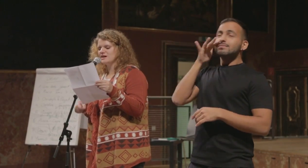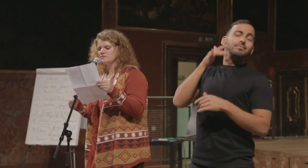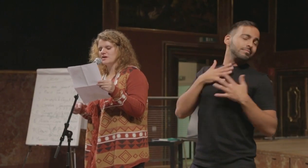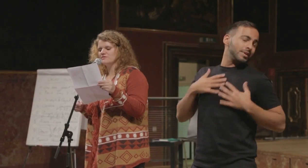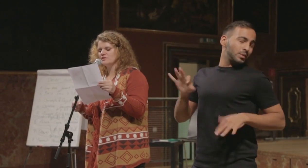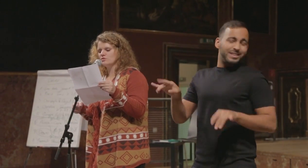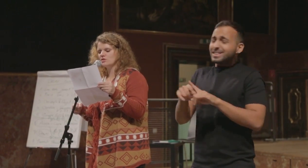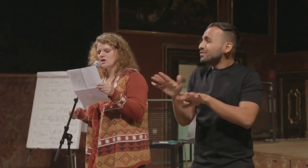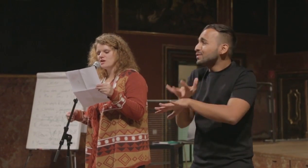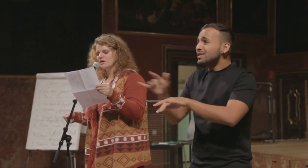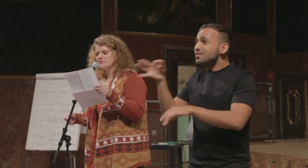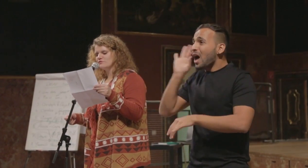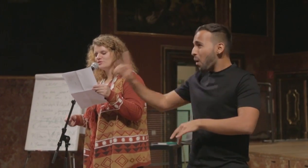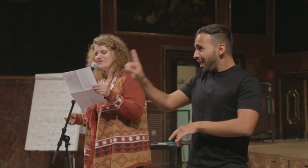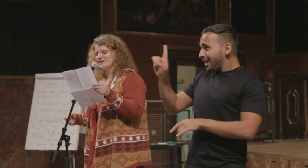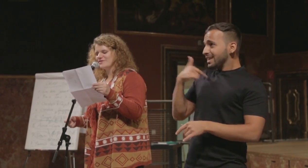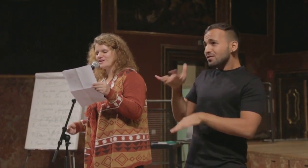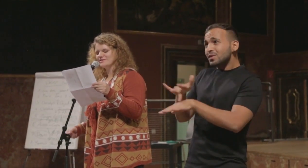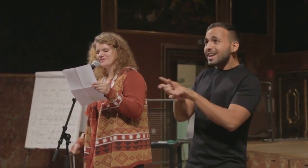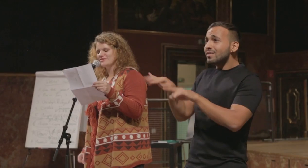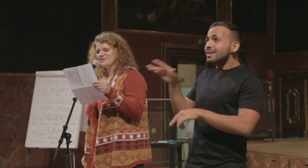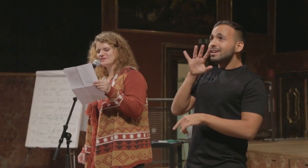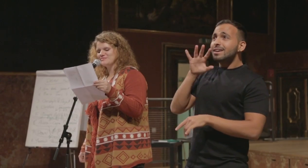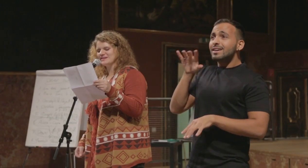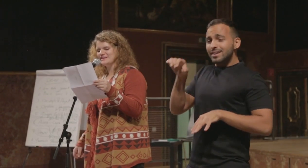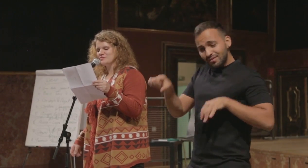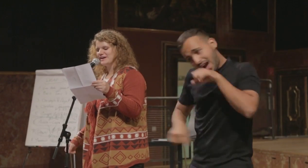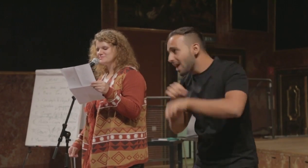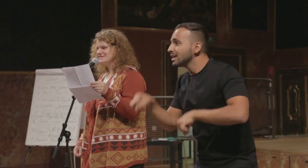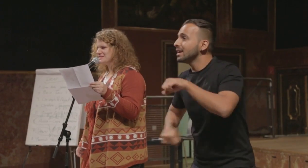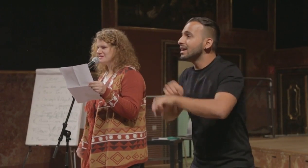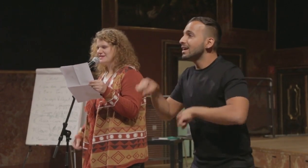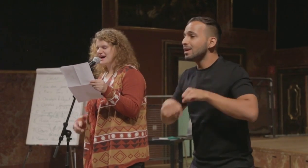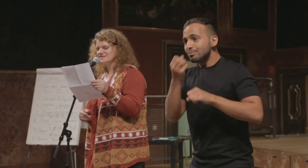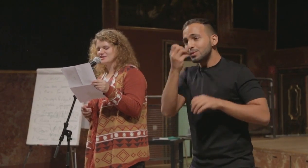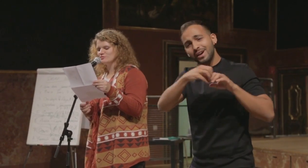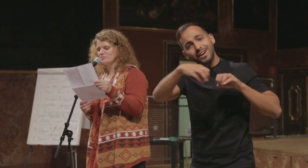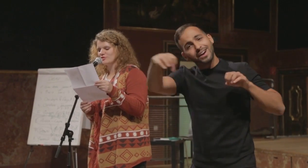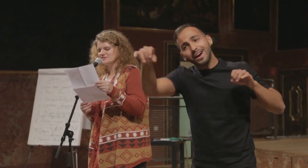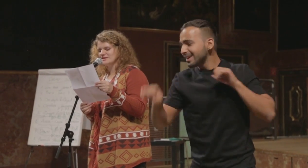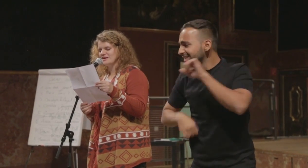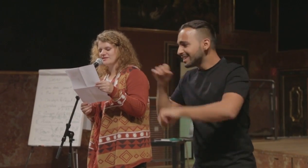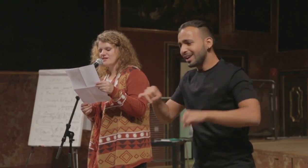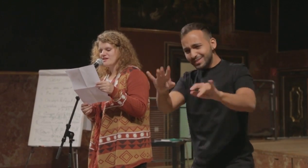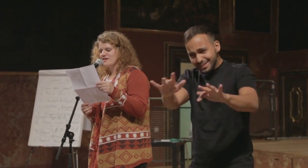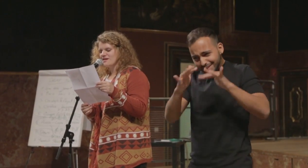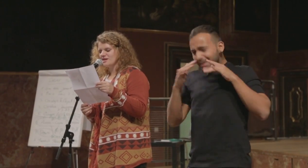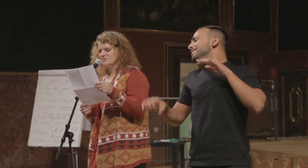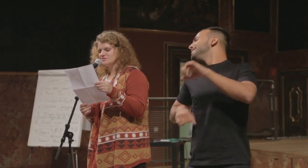Fahrrad vorbeifahren würde, während auch noch jemand an dir vorbeispaziert mit einer Asia-Nudelbox in der Hand. Eine Mischung